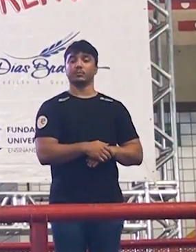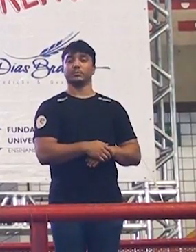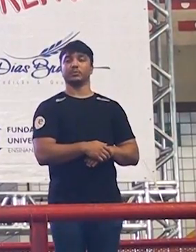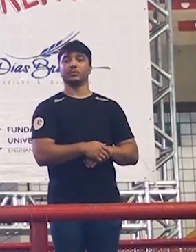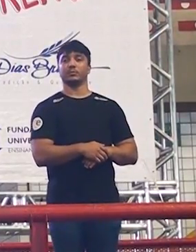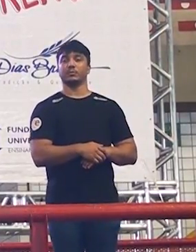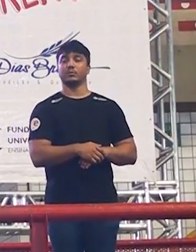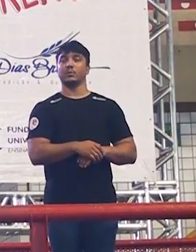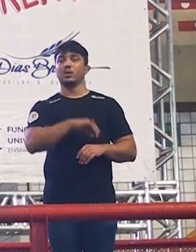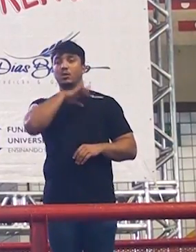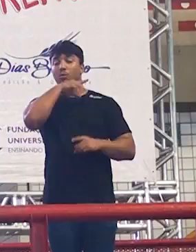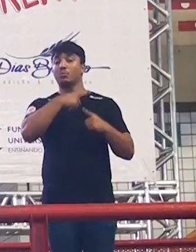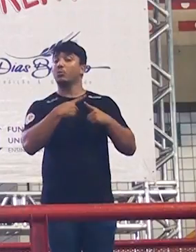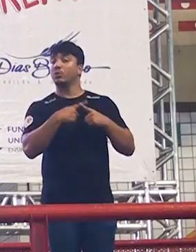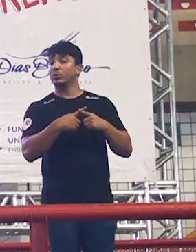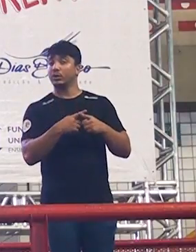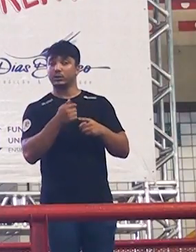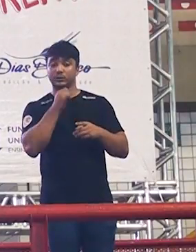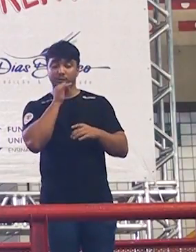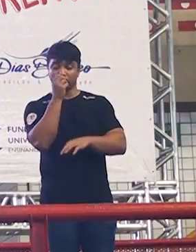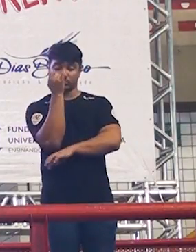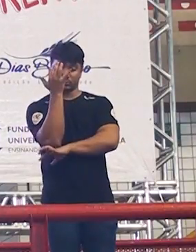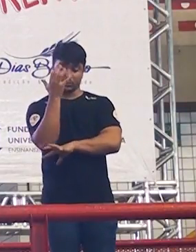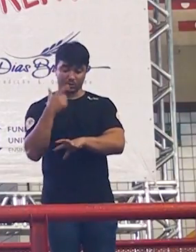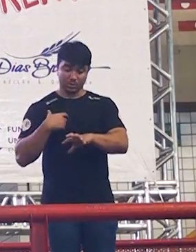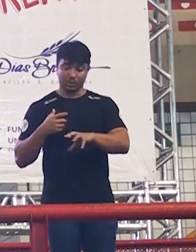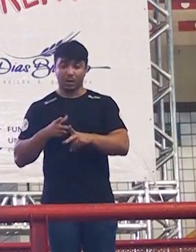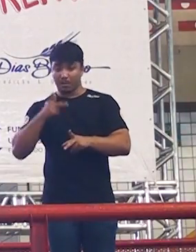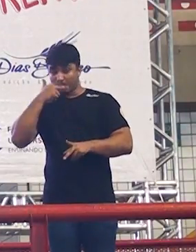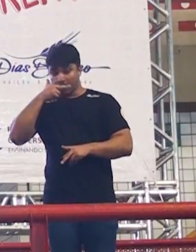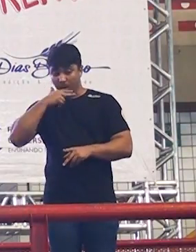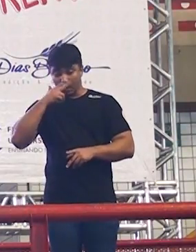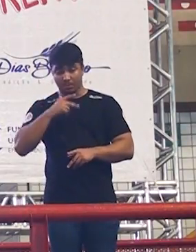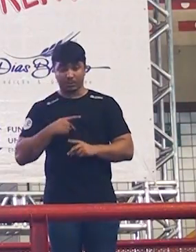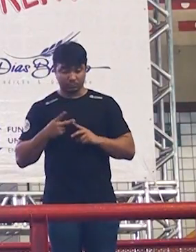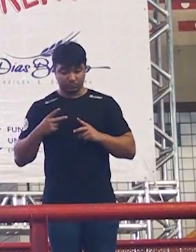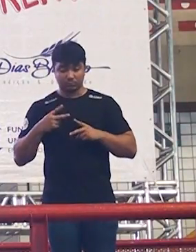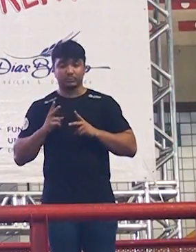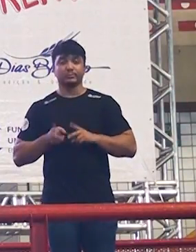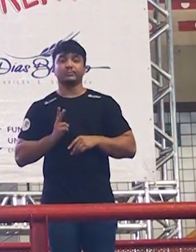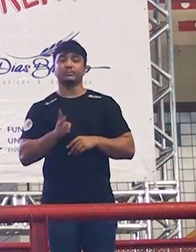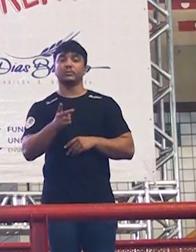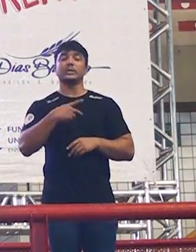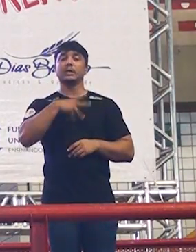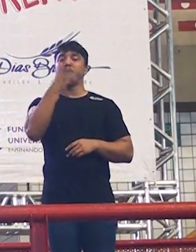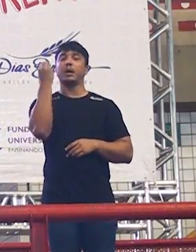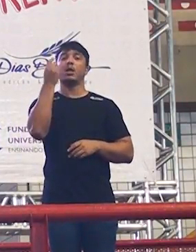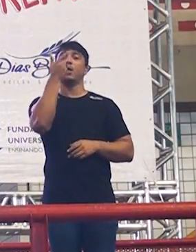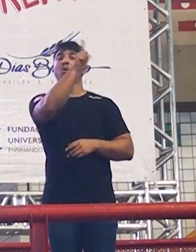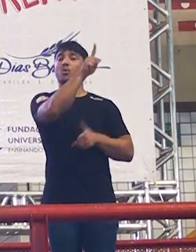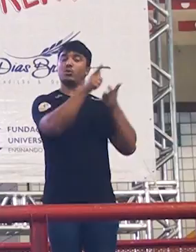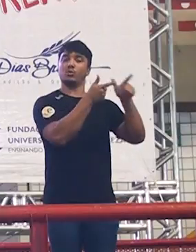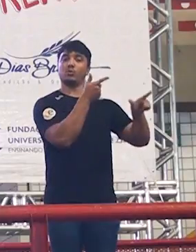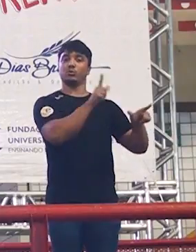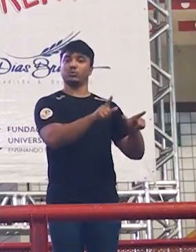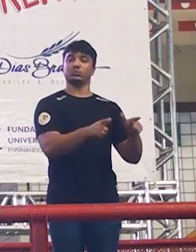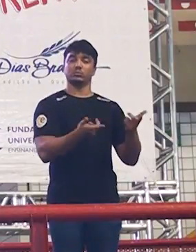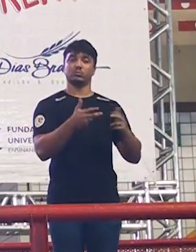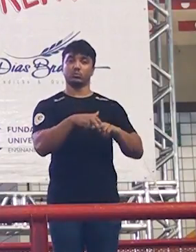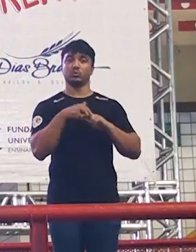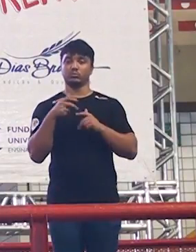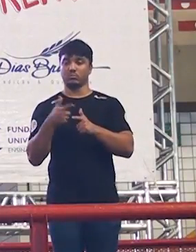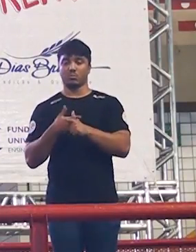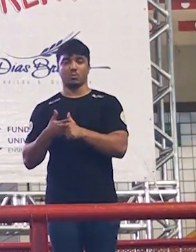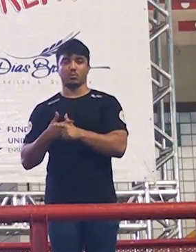Desvantagens: é que quando você planta muito essas plantas para obter o biodiesel, você esquece de plantar os outros alimentos. Então isso pode